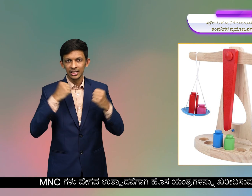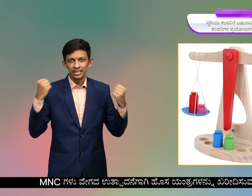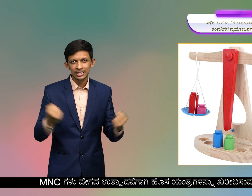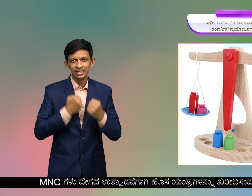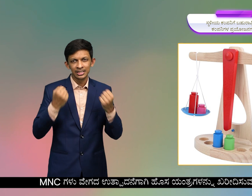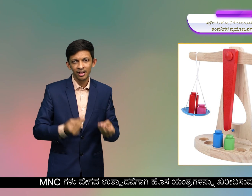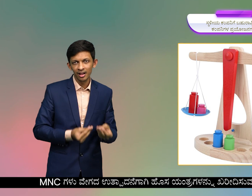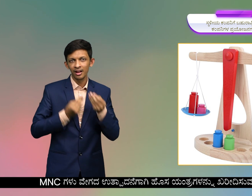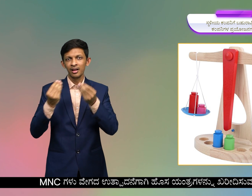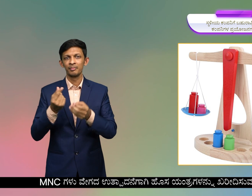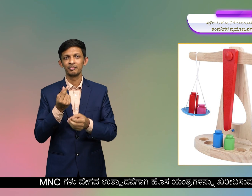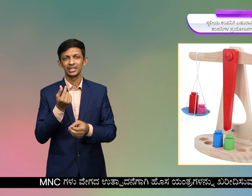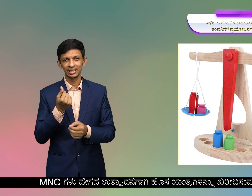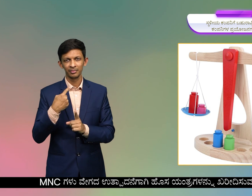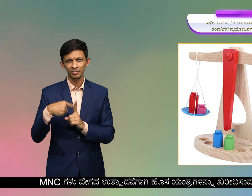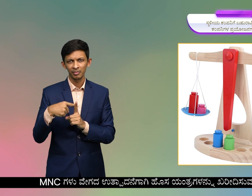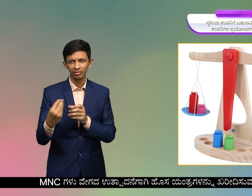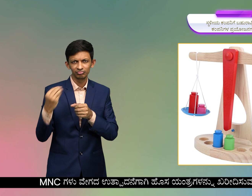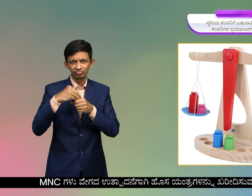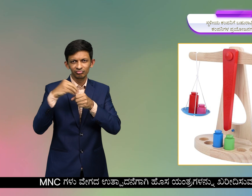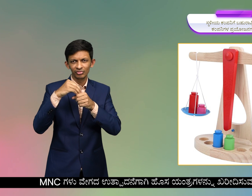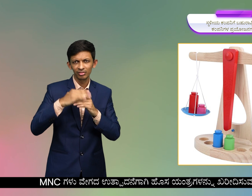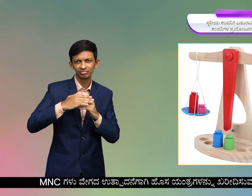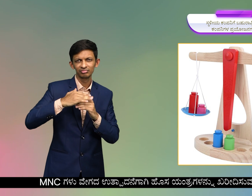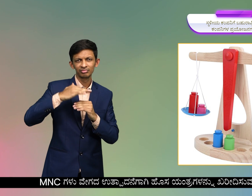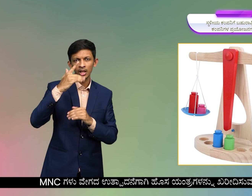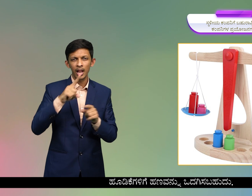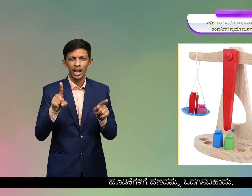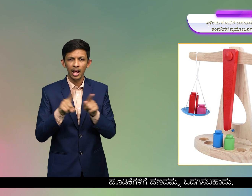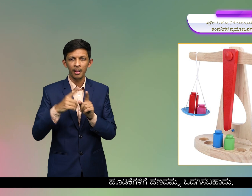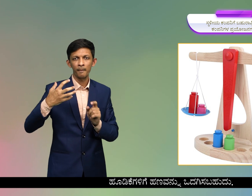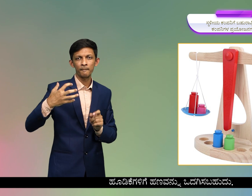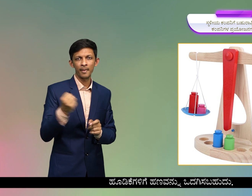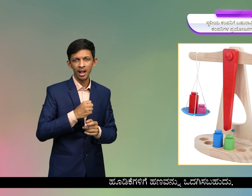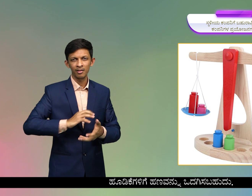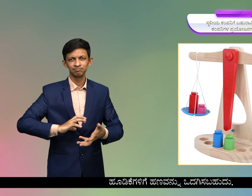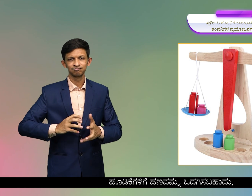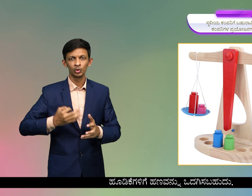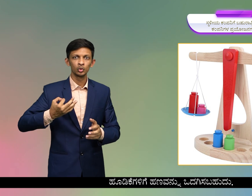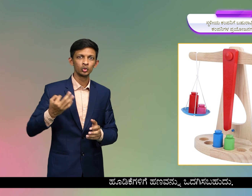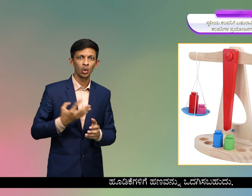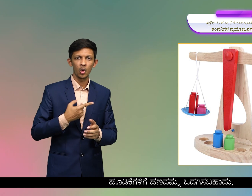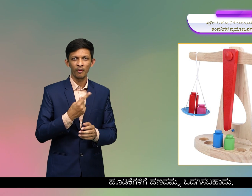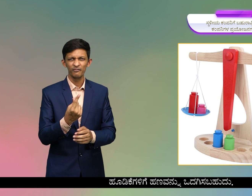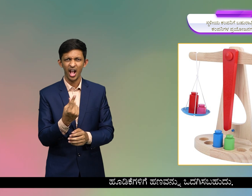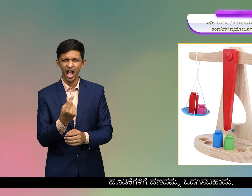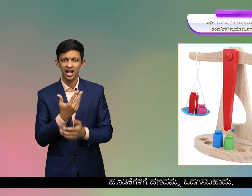ಎಂಎನ್ಸಿಗಳು ವೇಗದ ಉತ್ಪಾದನೆಗಾಗಿ ಹೊಸ ಯಂತ್ರಗಳನ್ನು ಖರೀದಿಸುವಂತಹ ಹೆಚ್ಚುವರಿ ಹೂಡಿಕೆಗಳಿಗೆ ಹಣವನ್ನು